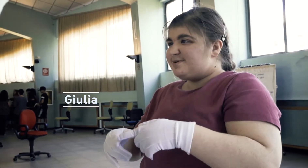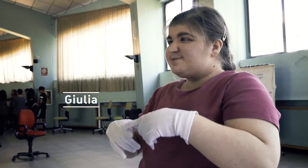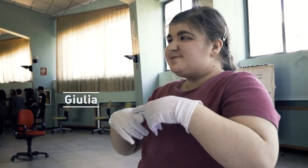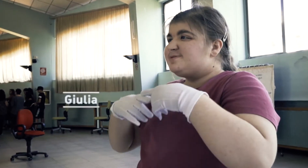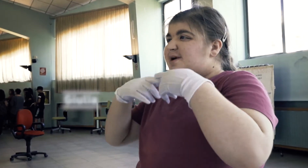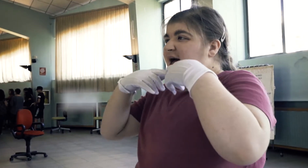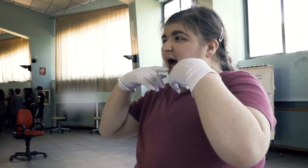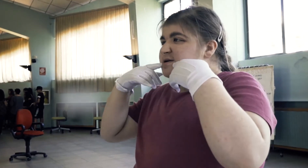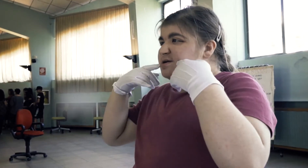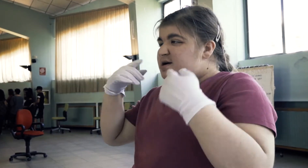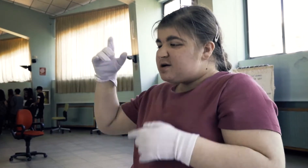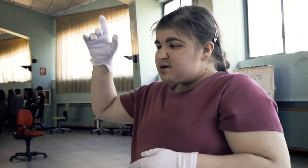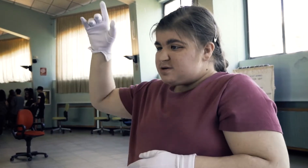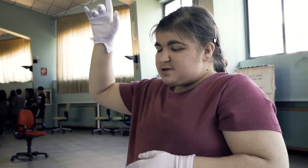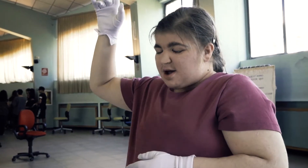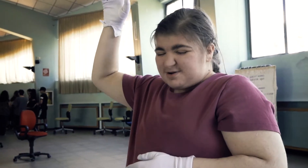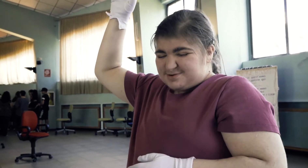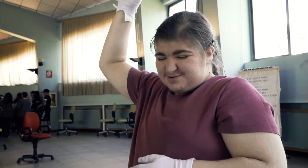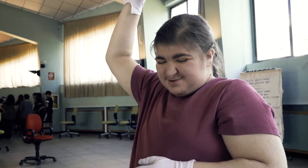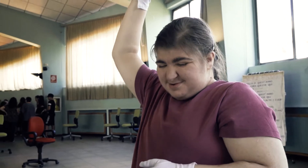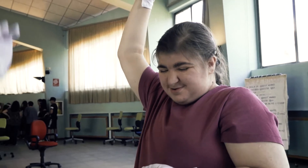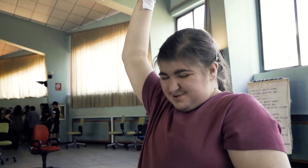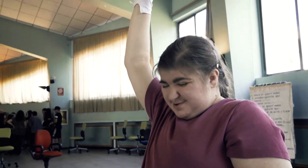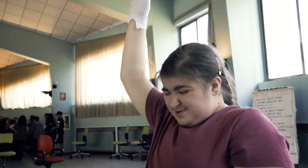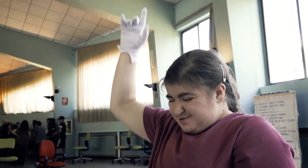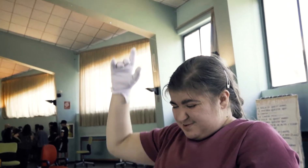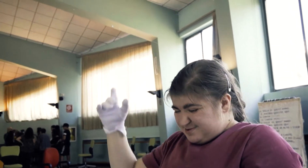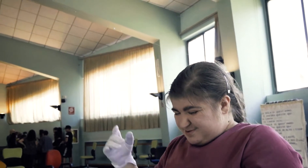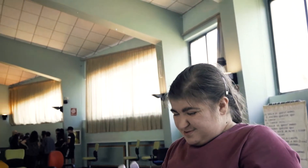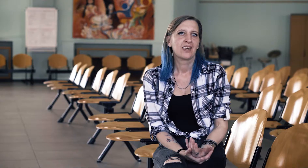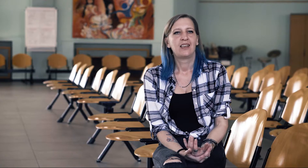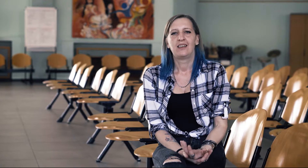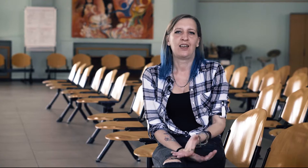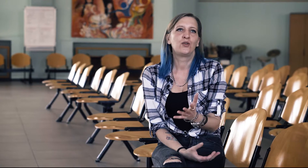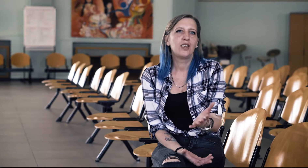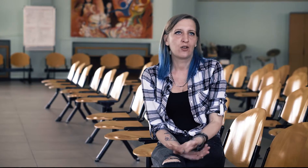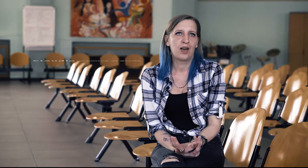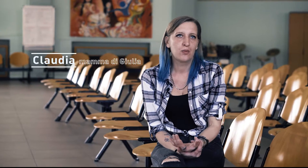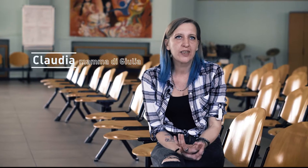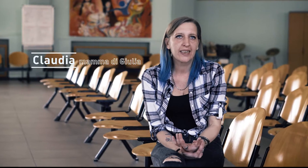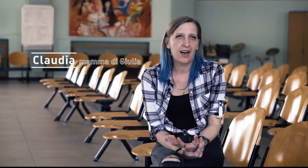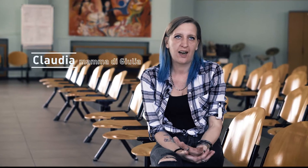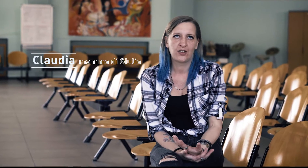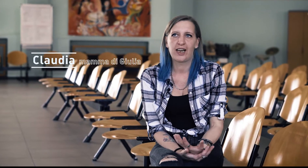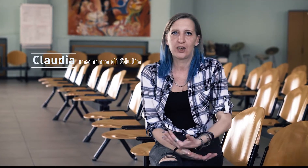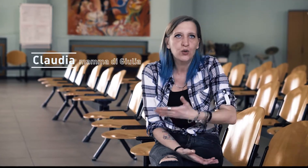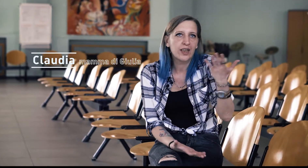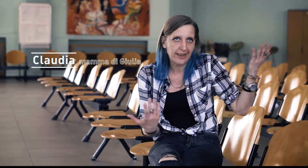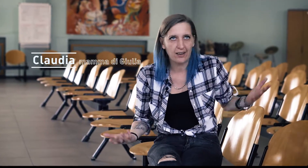poi felice di stare lassù. La Giulia con la musica, cioè, è cresciuta